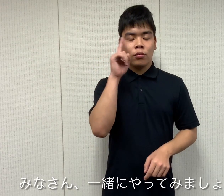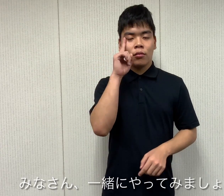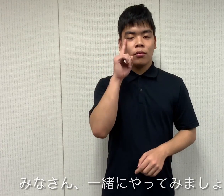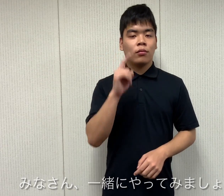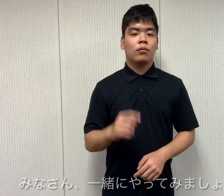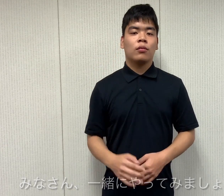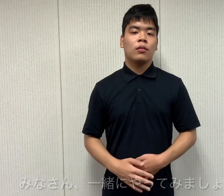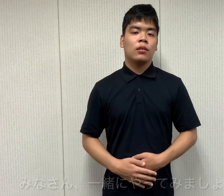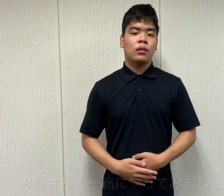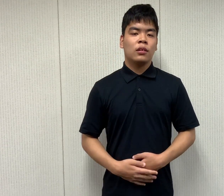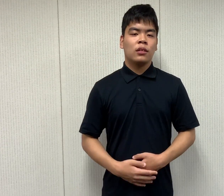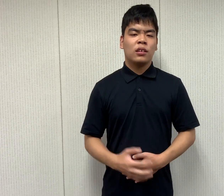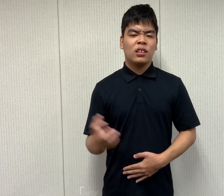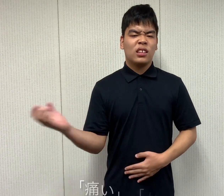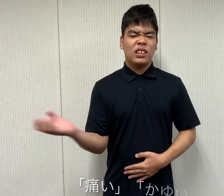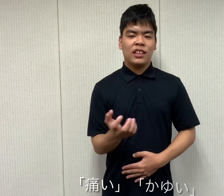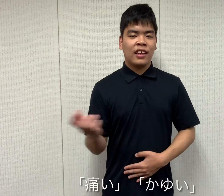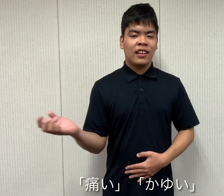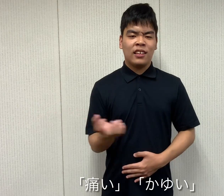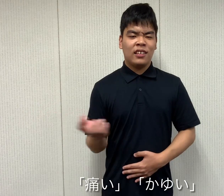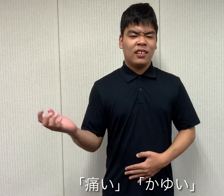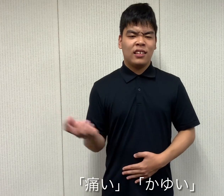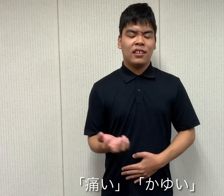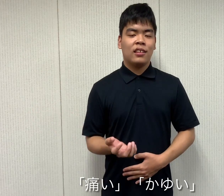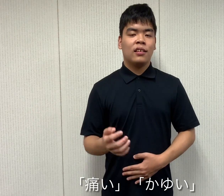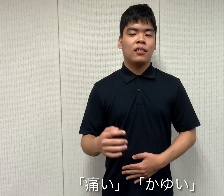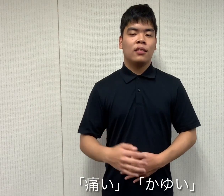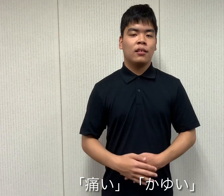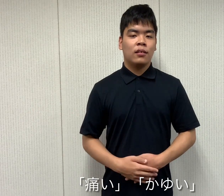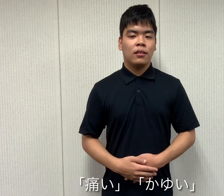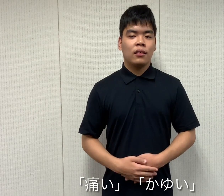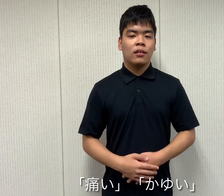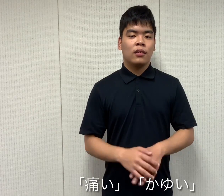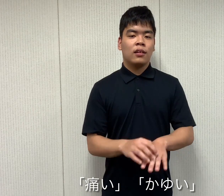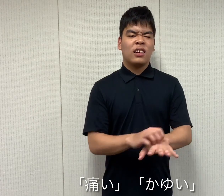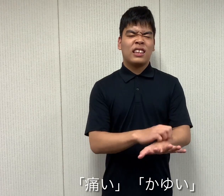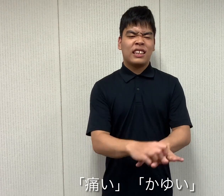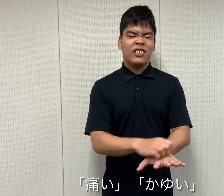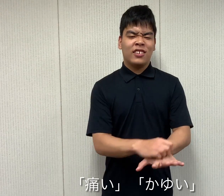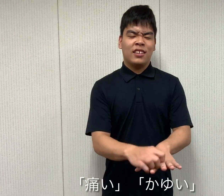痛い、かゆい。